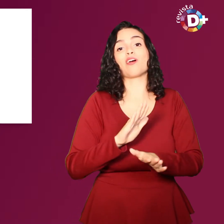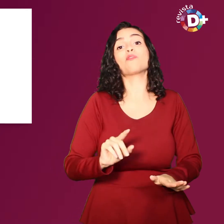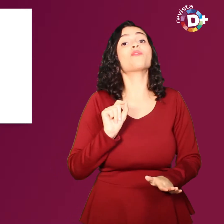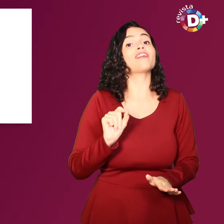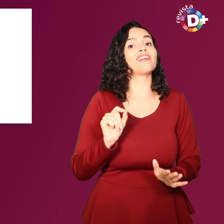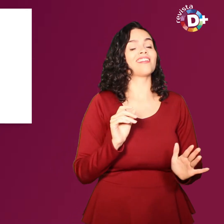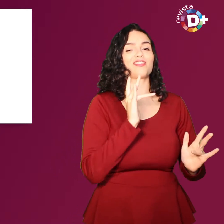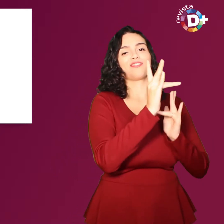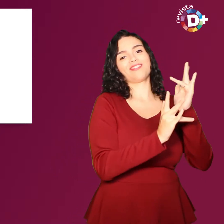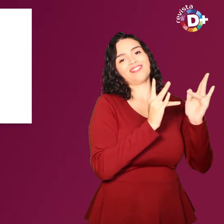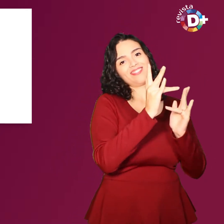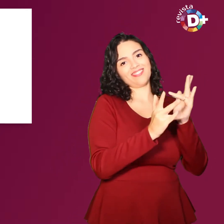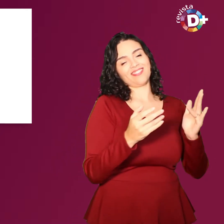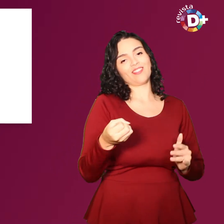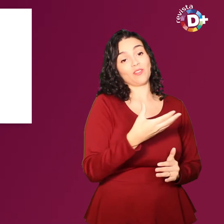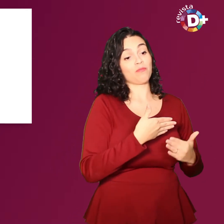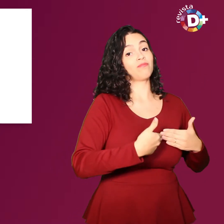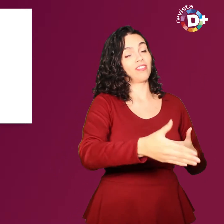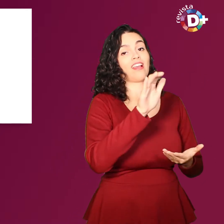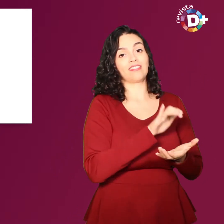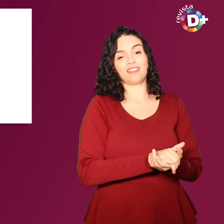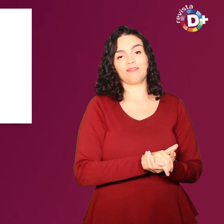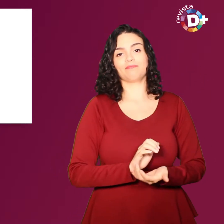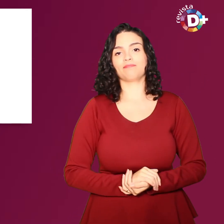em noivado, e Milena em breve irá se casar.